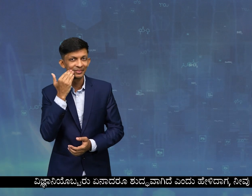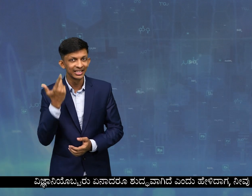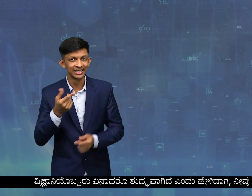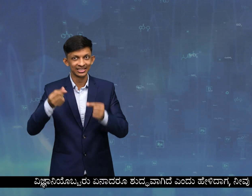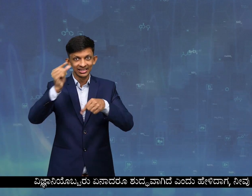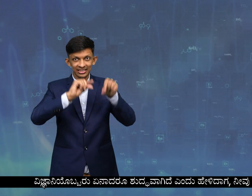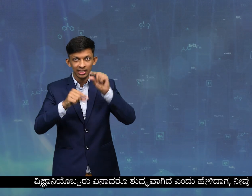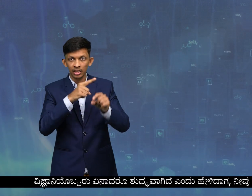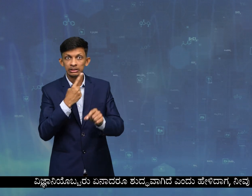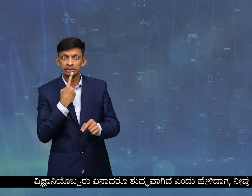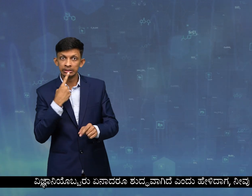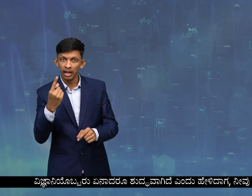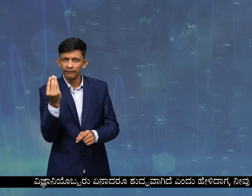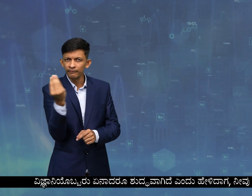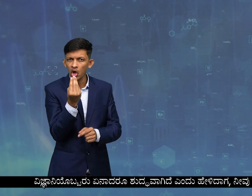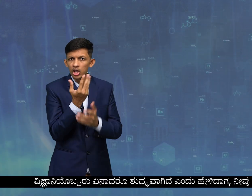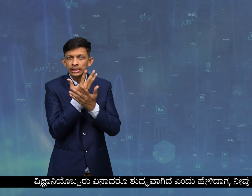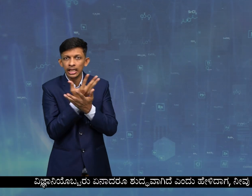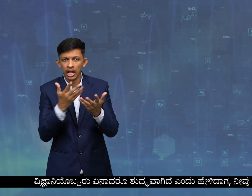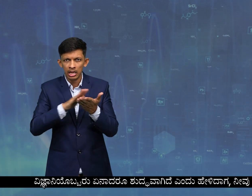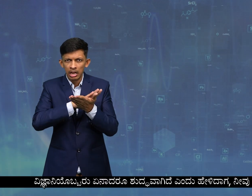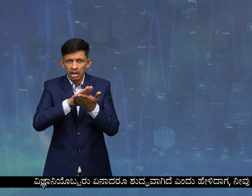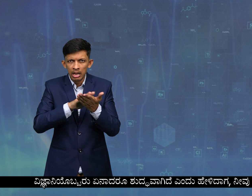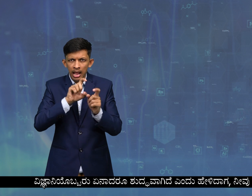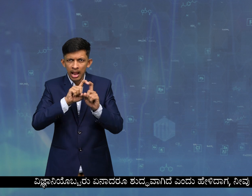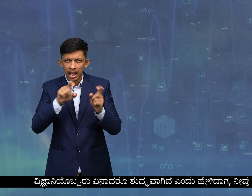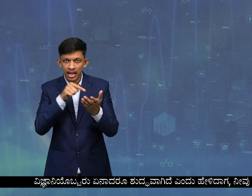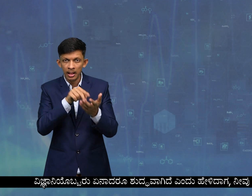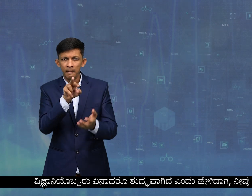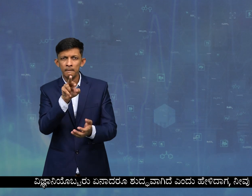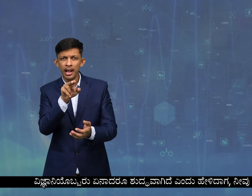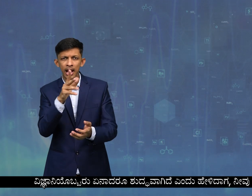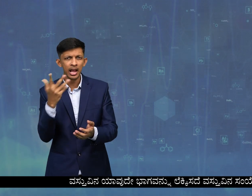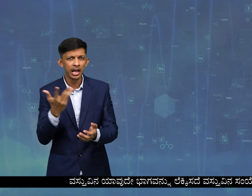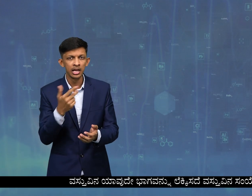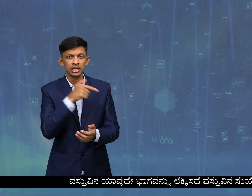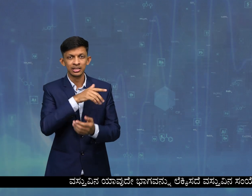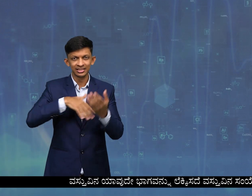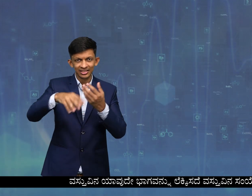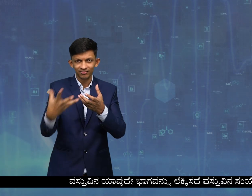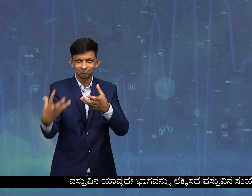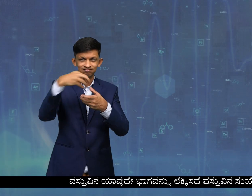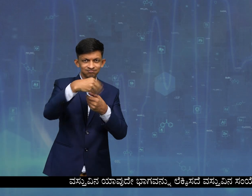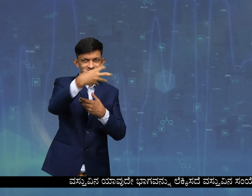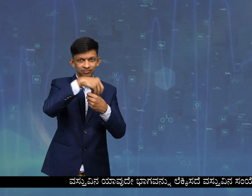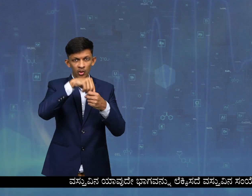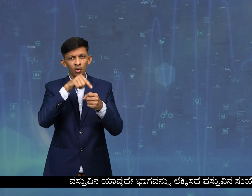ವಿಜ್ಞಾನಿಯೊಬ್ಬರು ಏನಾದರೂ ಶುದ್ಧವಾಗಿದೆ ಎಂದು ಹೇಳಿದಾಗ ನೀವು ಪರೀಕ್ಷೆಗೆ ತೆಗೆದುಕೊಂಡ ವಸ್ತುವಿನ ಯಾವುದೇ ಭಾಗವನ್ನು